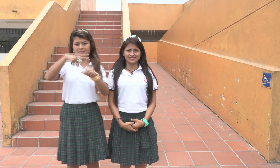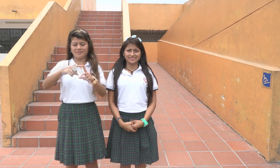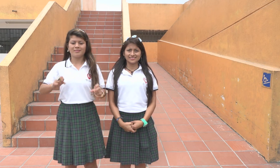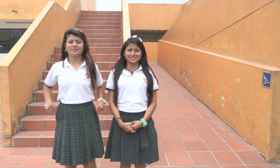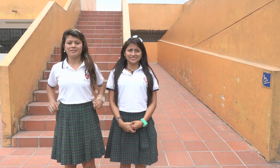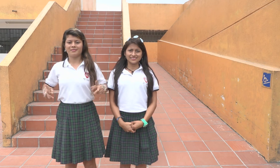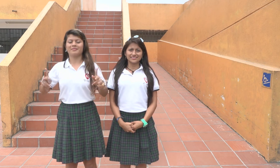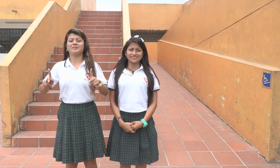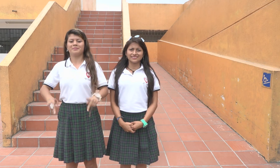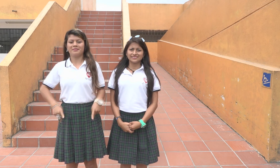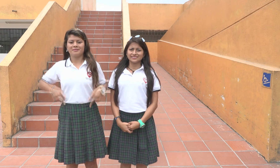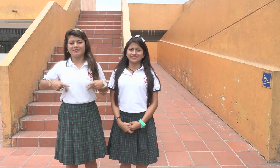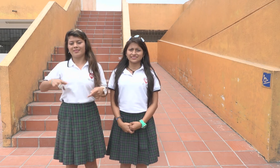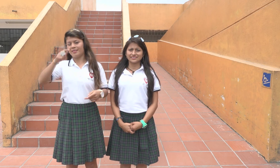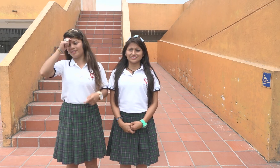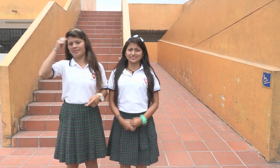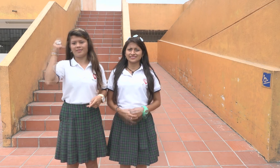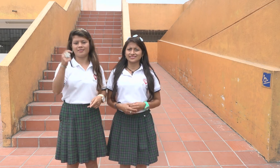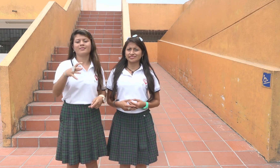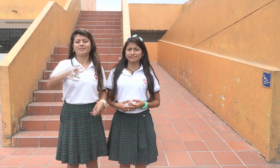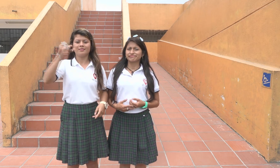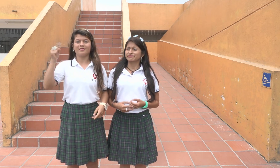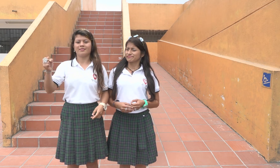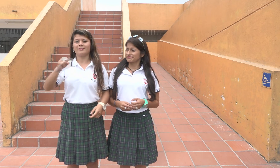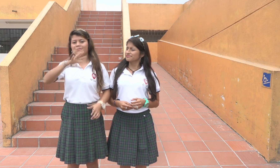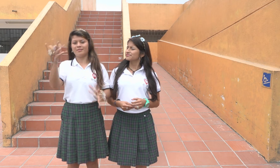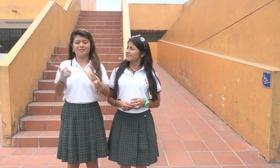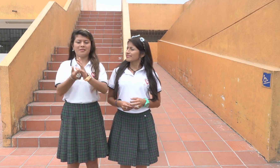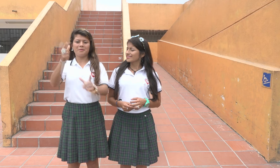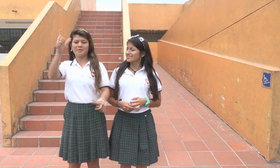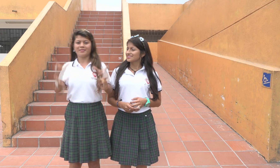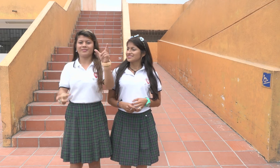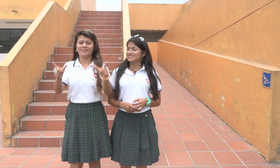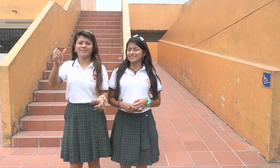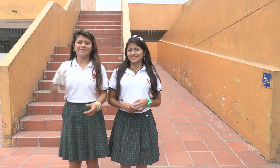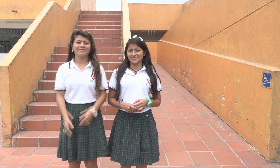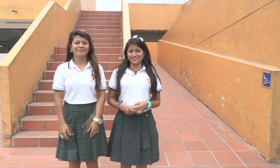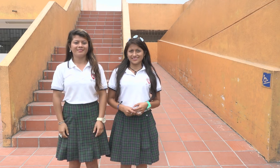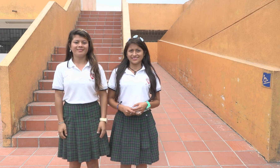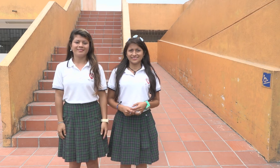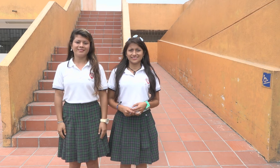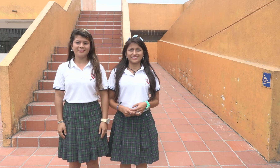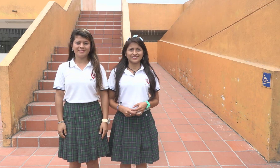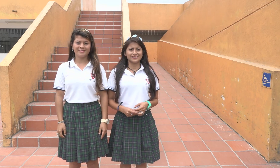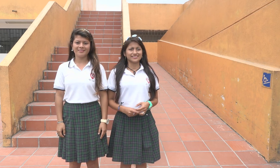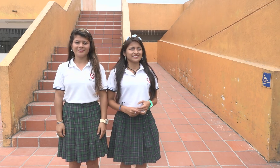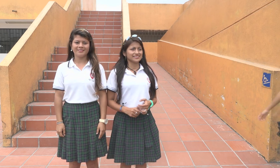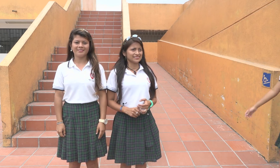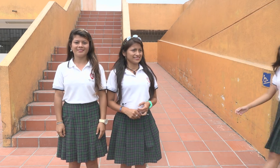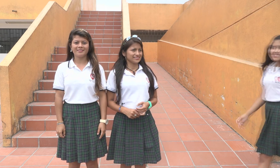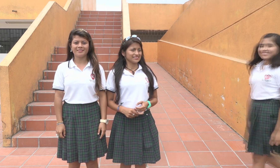Lo positivo y las oportunidades para brindar una vida digna a las personas con discapacidad.